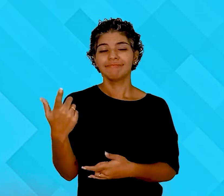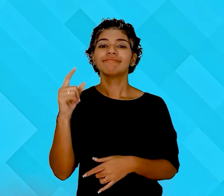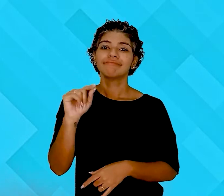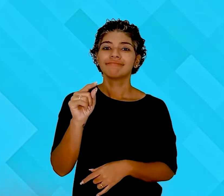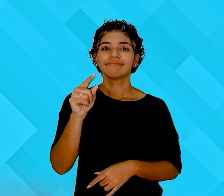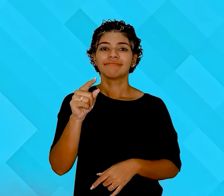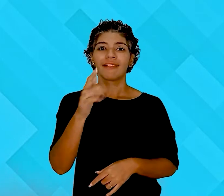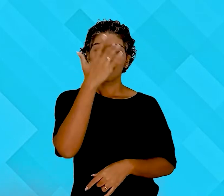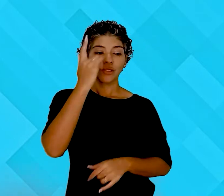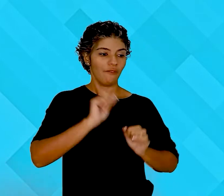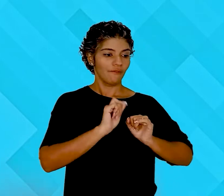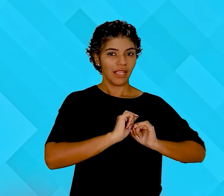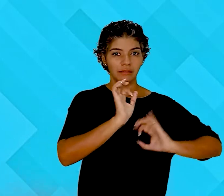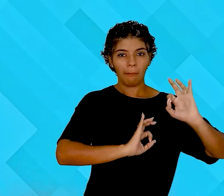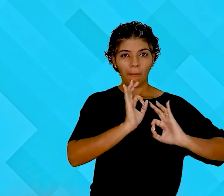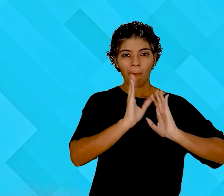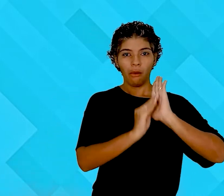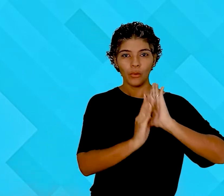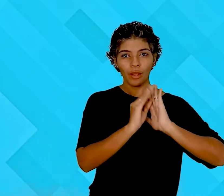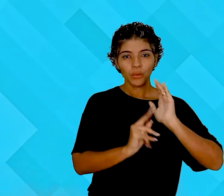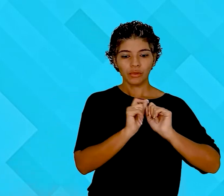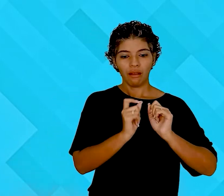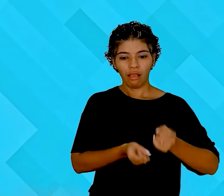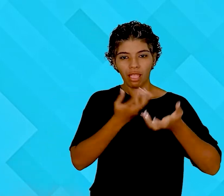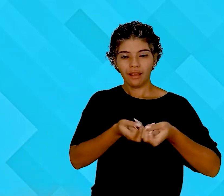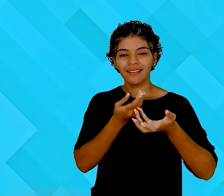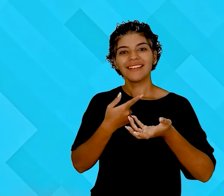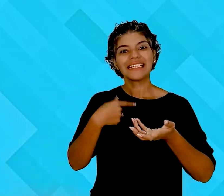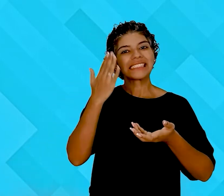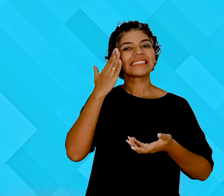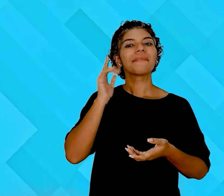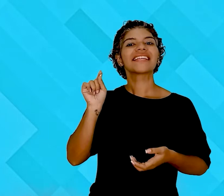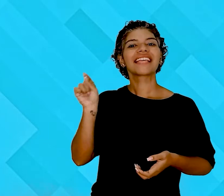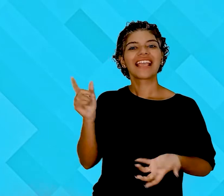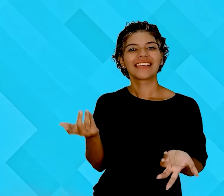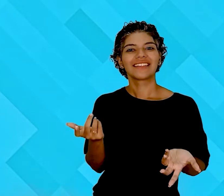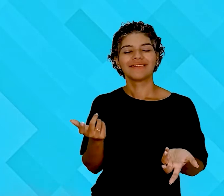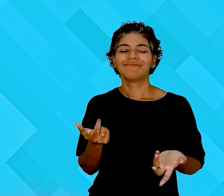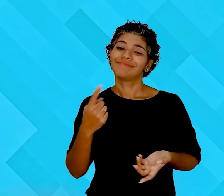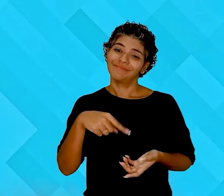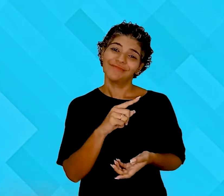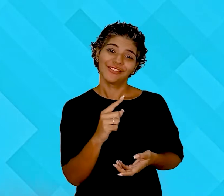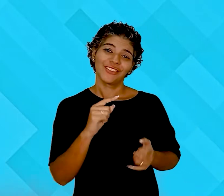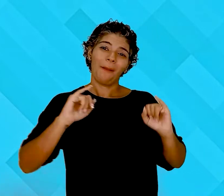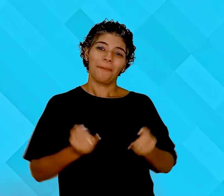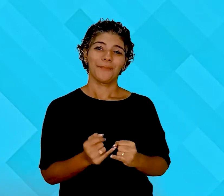se beneficia como produtor de conteúdo, olhando os analytics, se for fazer um tráfego pago, uma mídia, você